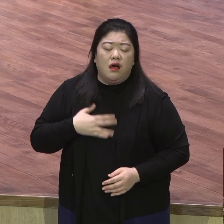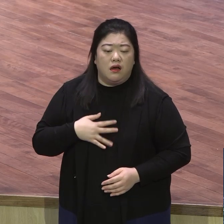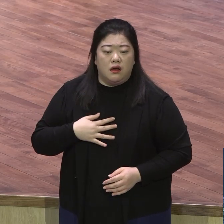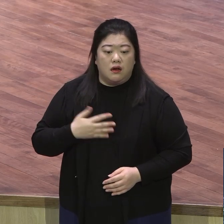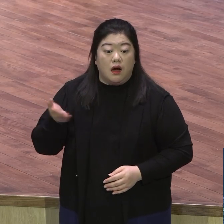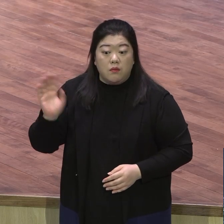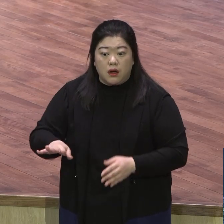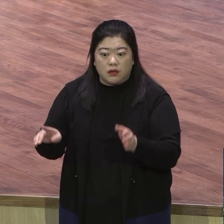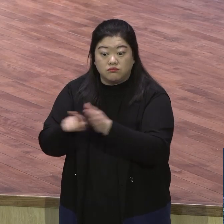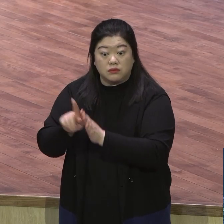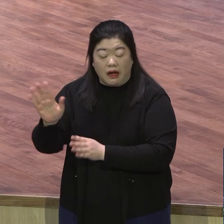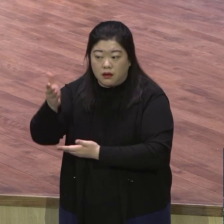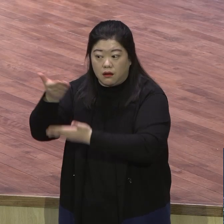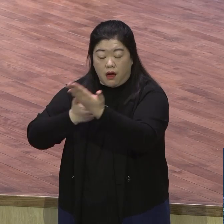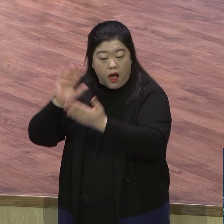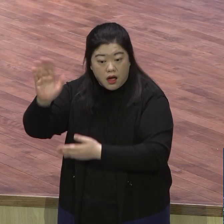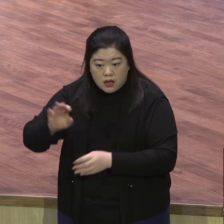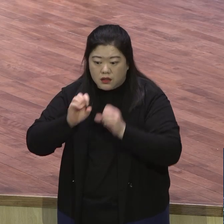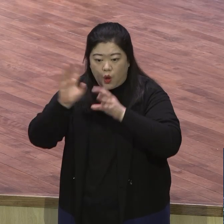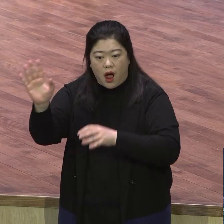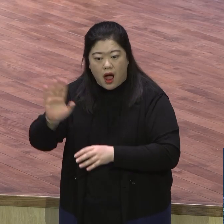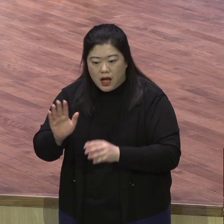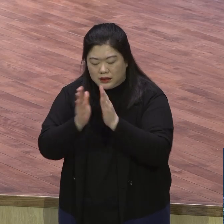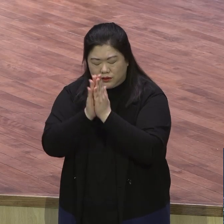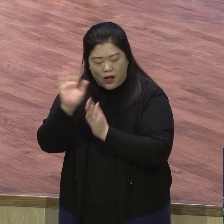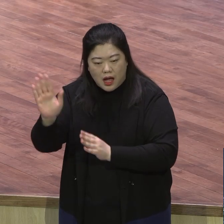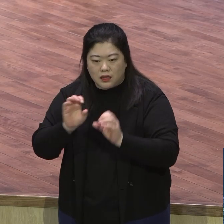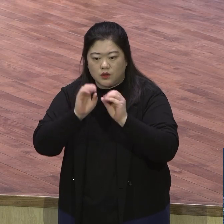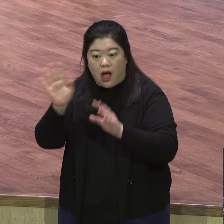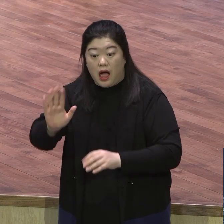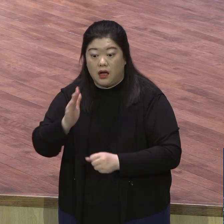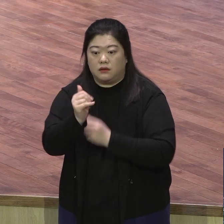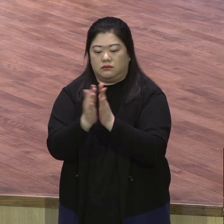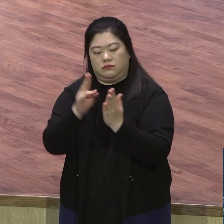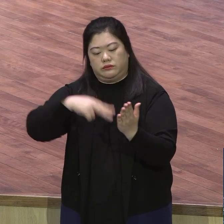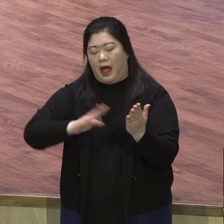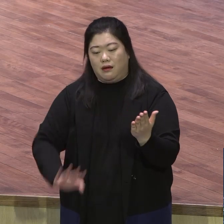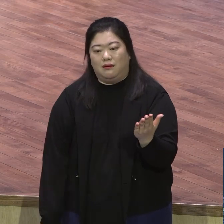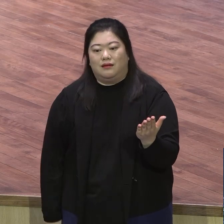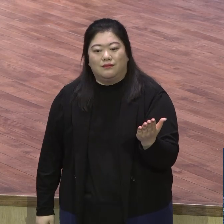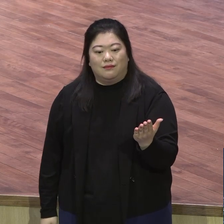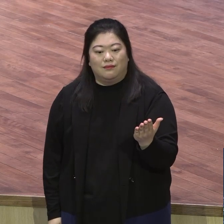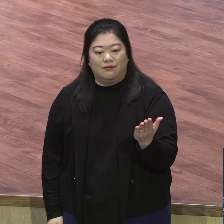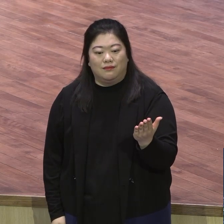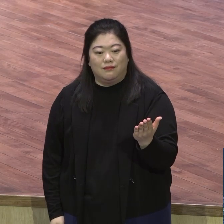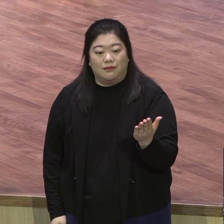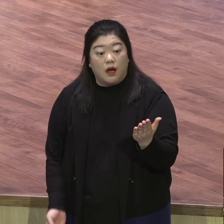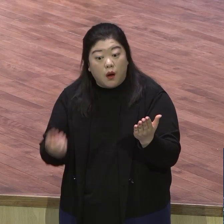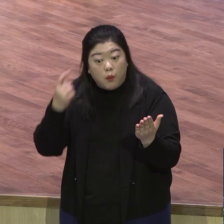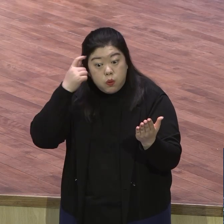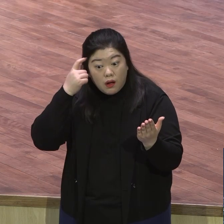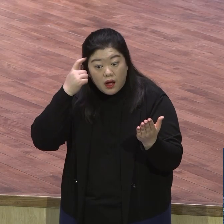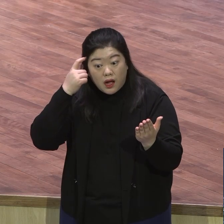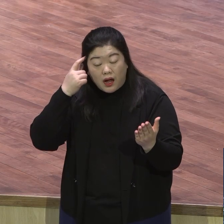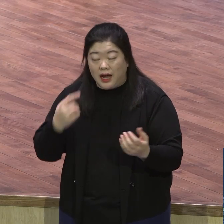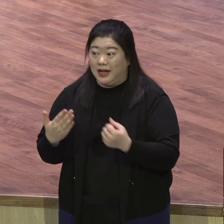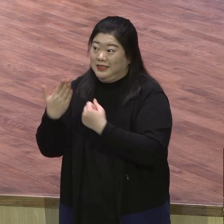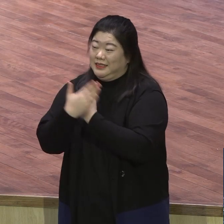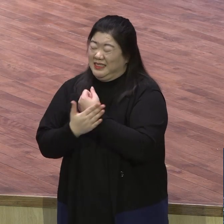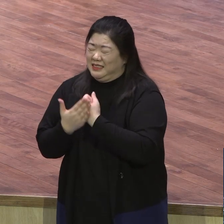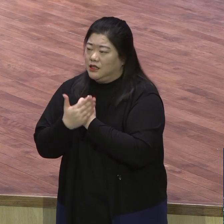말씀 기도 전도 합니까? 복음 전합니까? 은혜를 못 받았는데 힘이